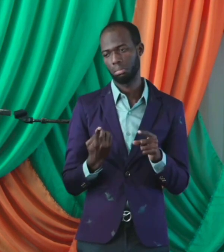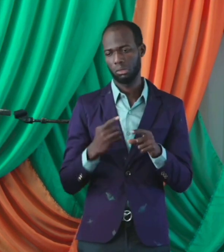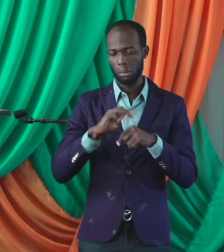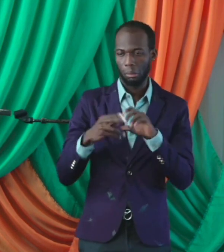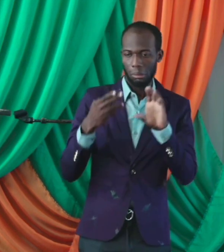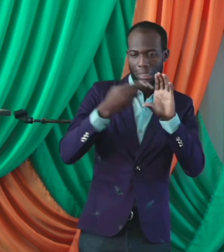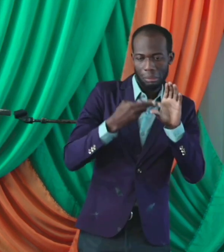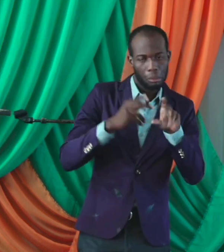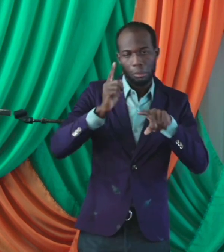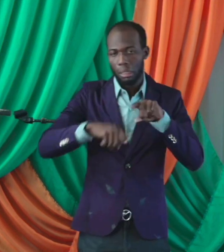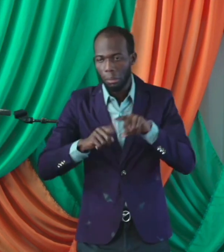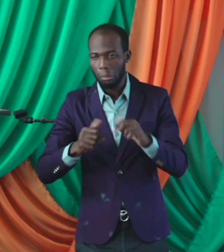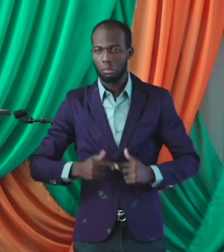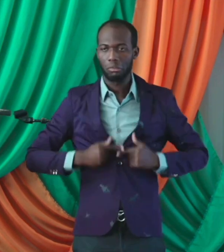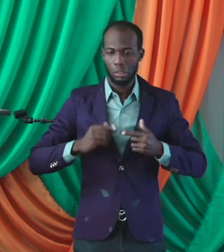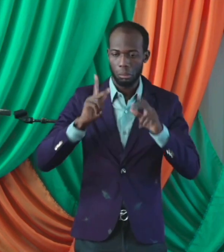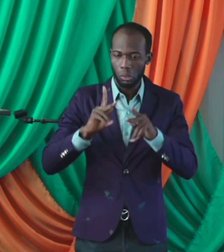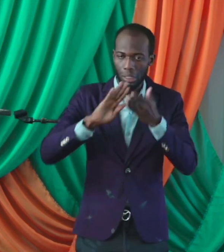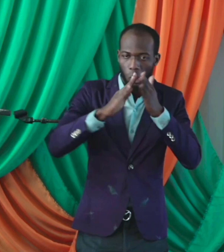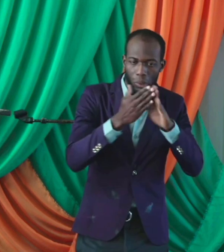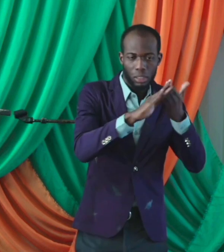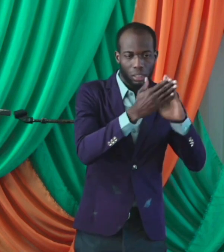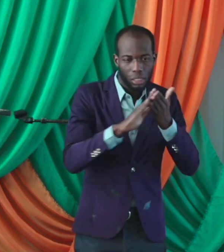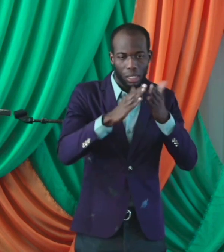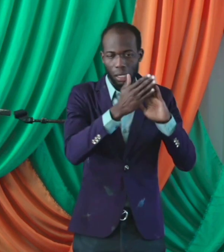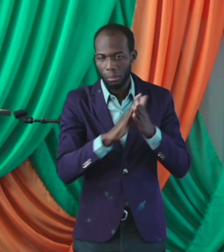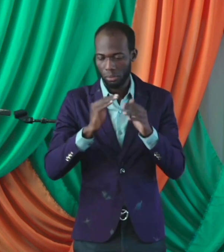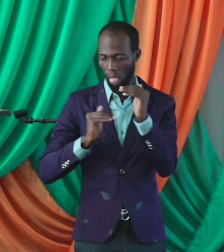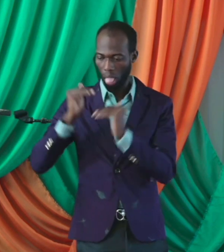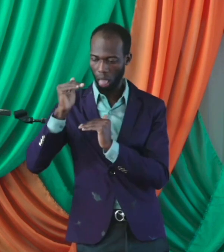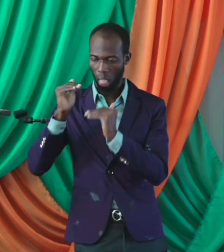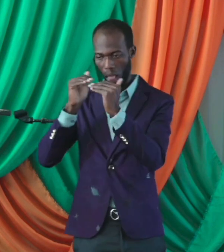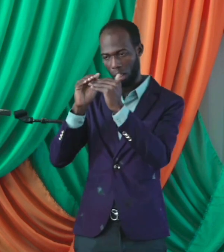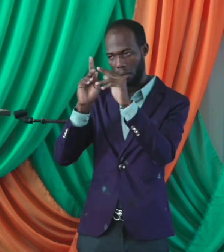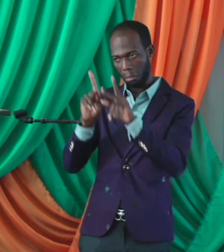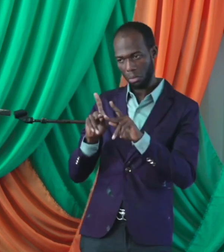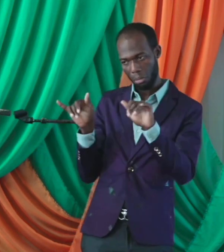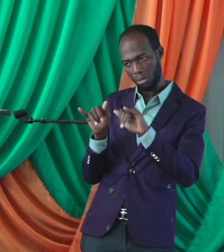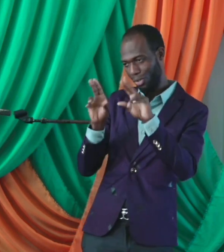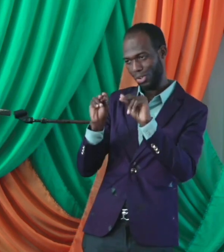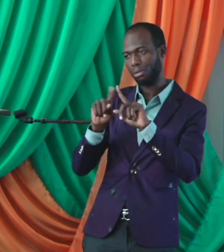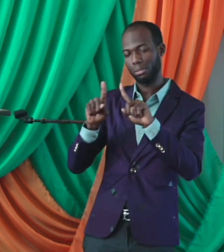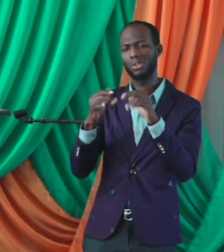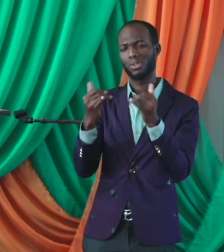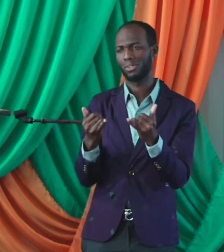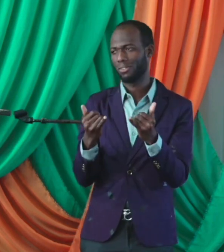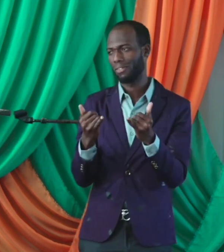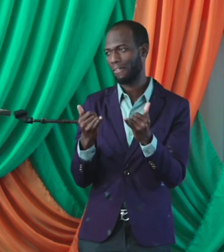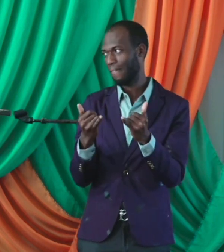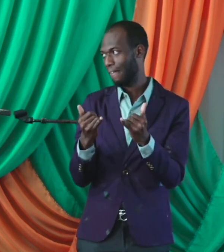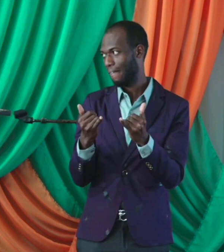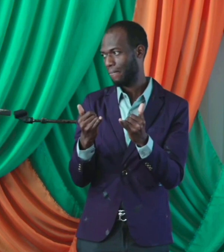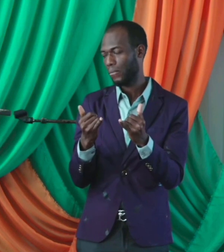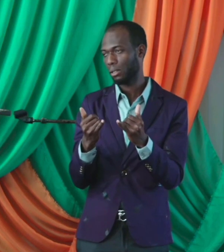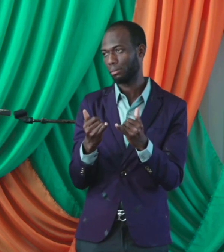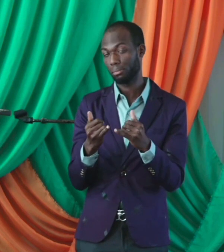sont pas qu'à participer dans la vie communautaire à égalité avec l'autre citoyen. Mais, je ne sais pas si je ne peux pas prouver que